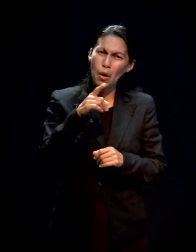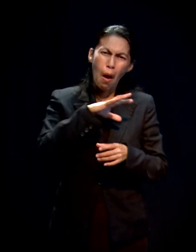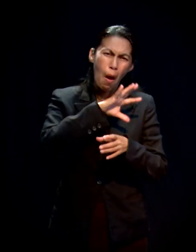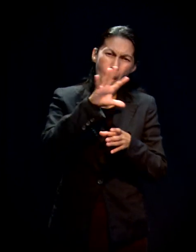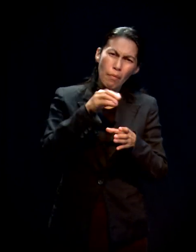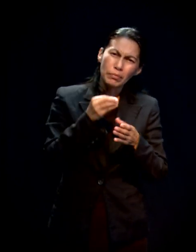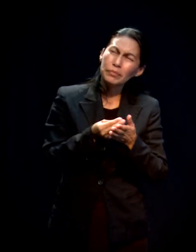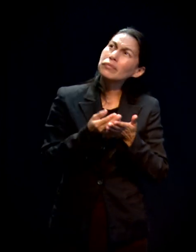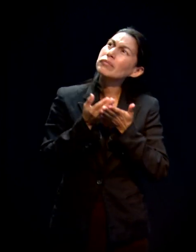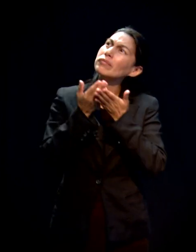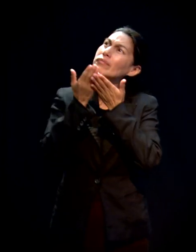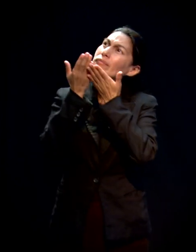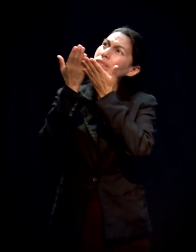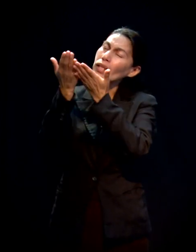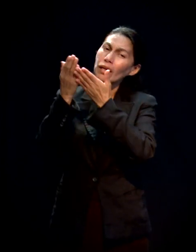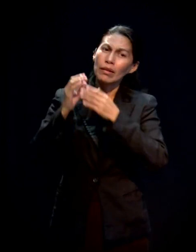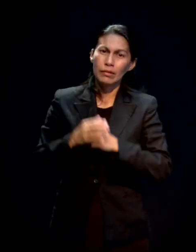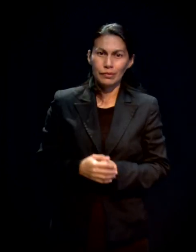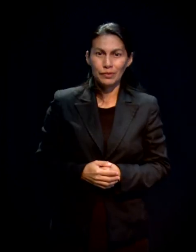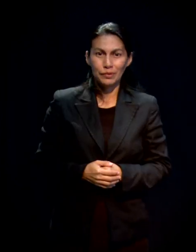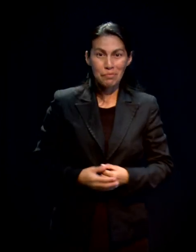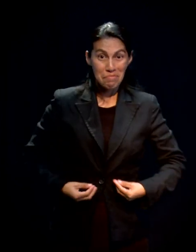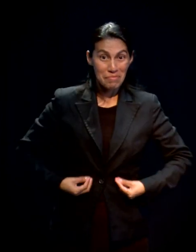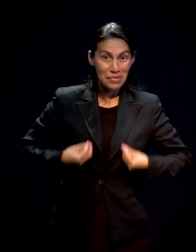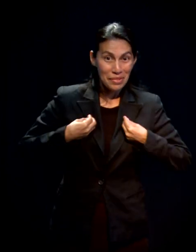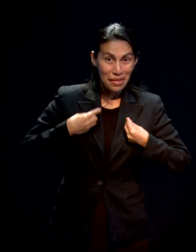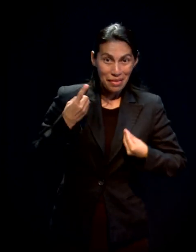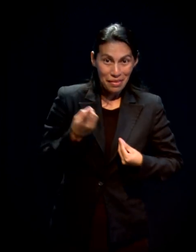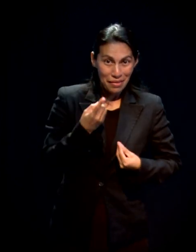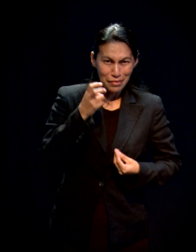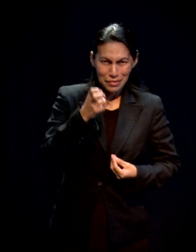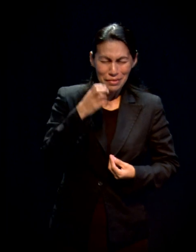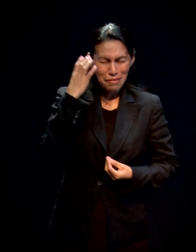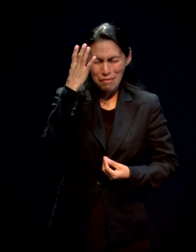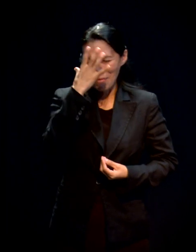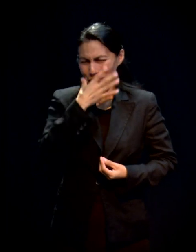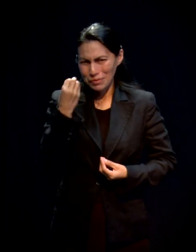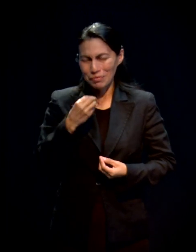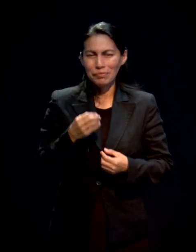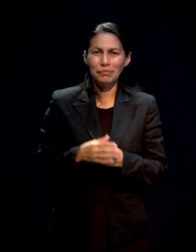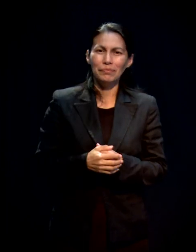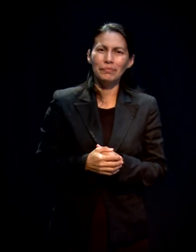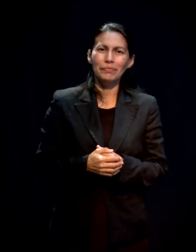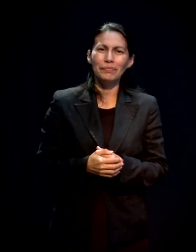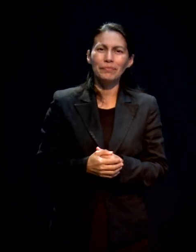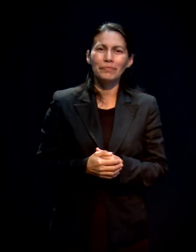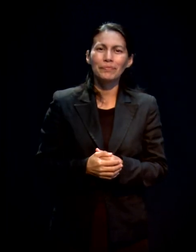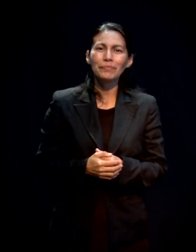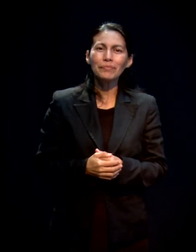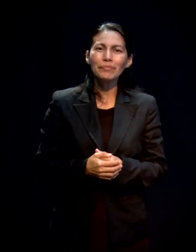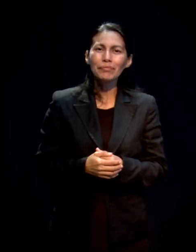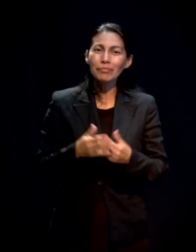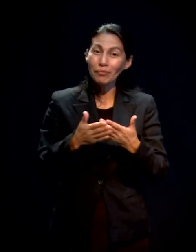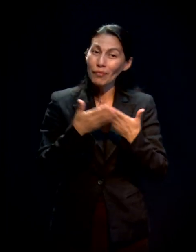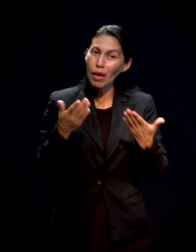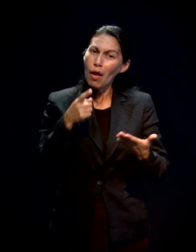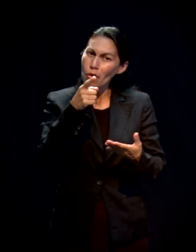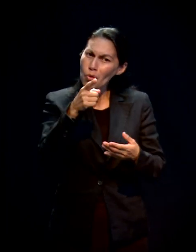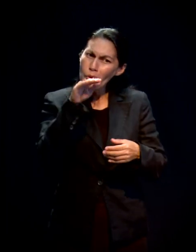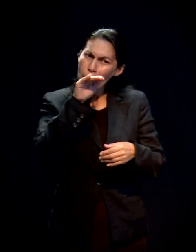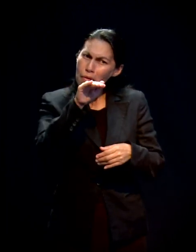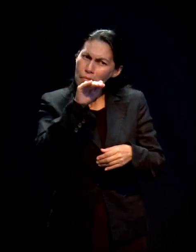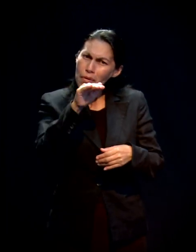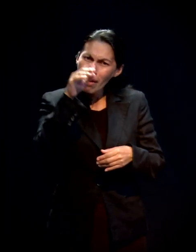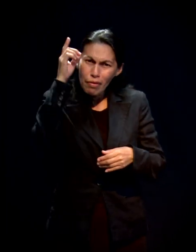completamente porque en él está la vida eterna maravilloso y tú también recibiste un llamado para